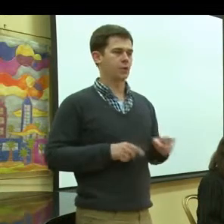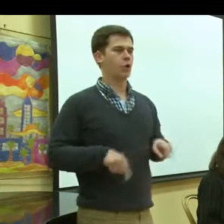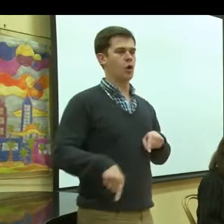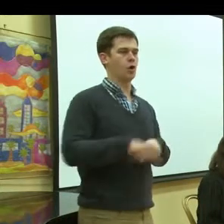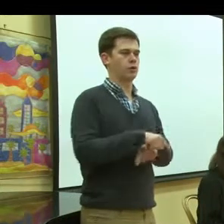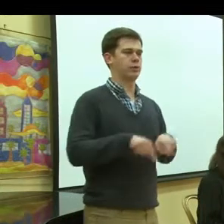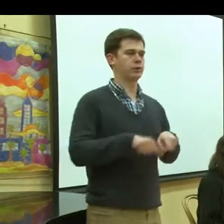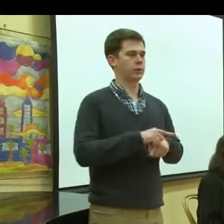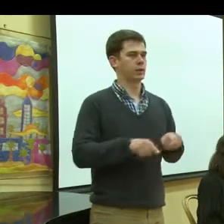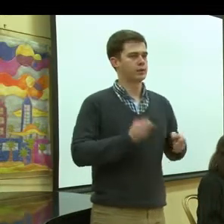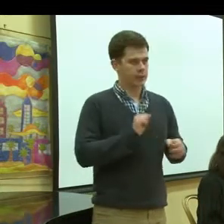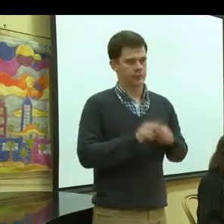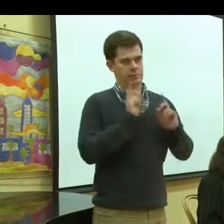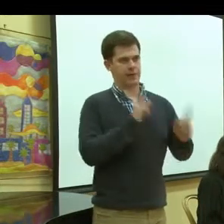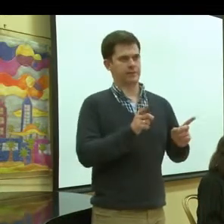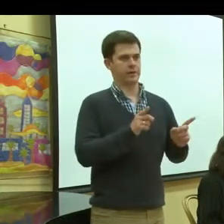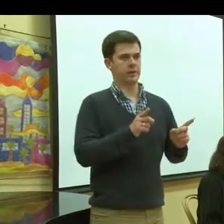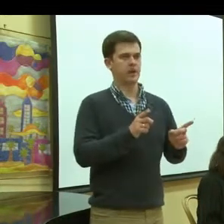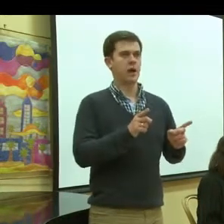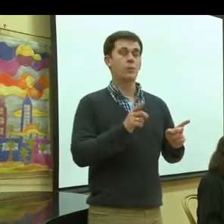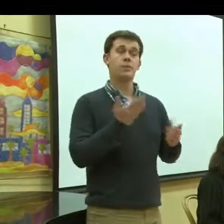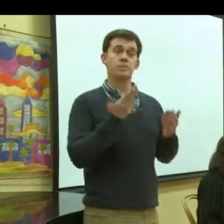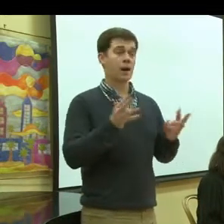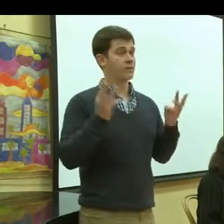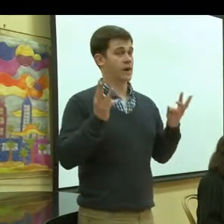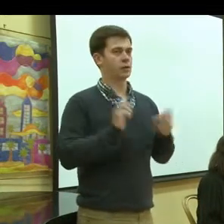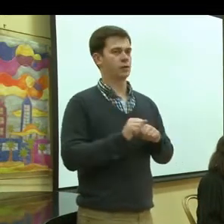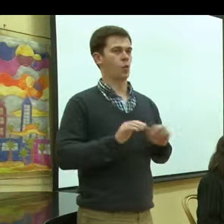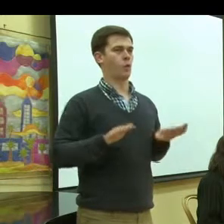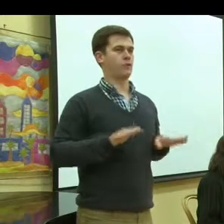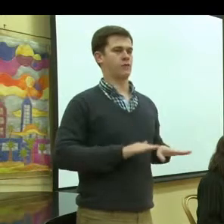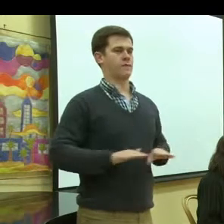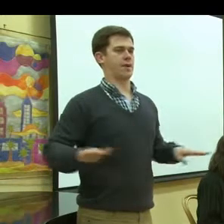baza jest. To, co ważne na przykład, bardzo ważne, to jest równowaga.